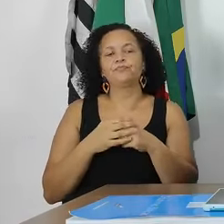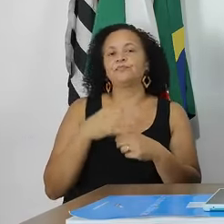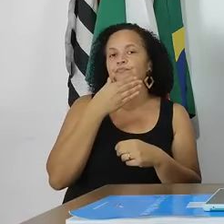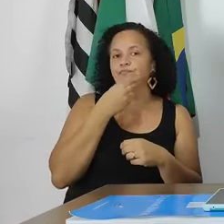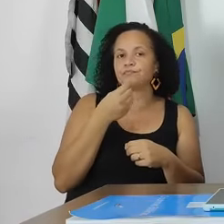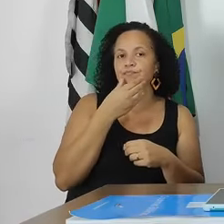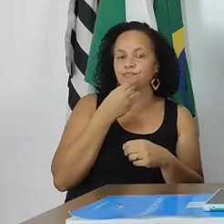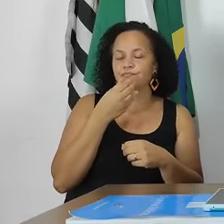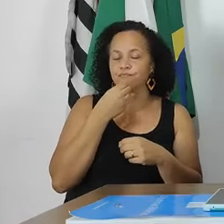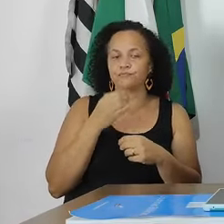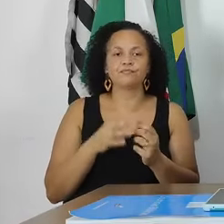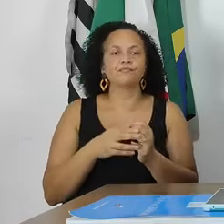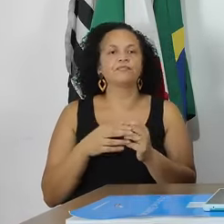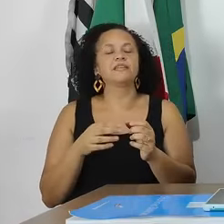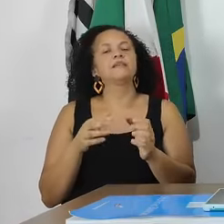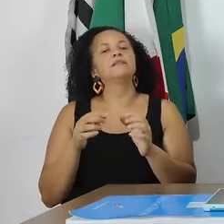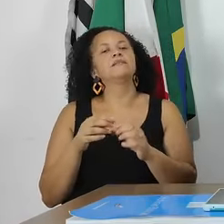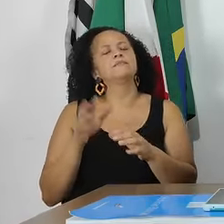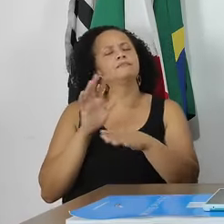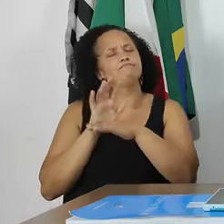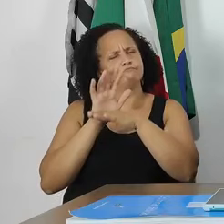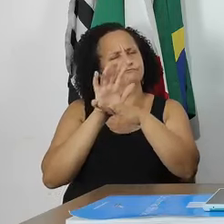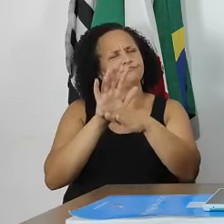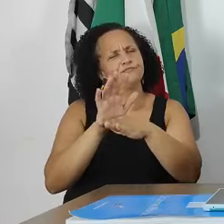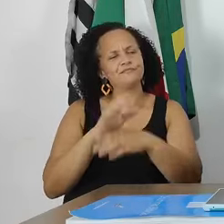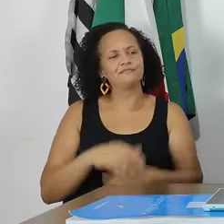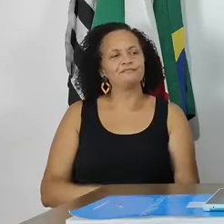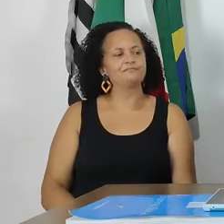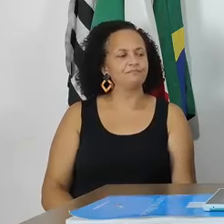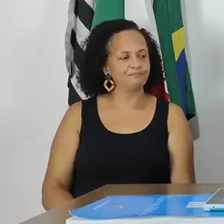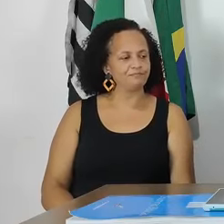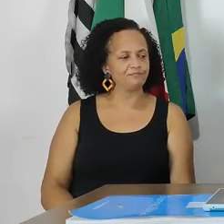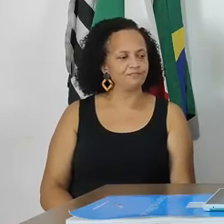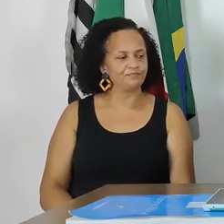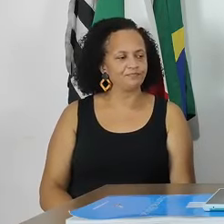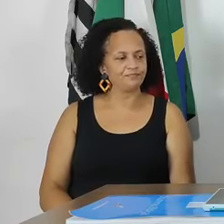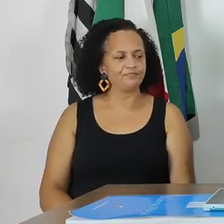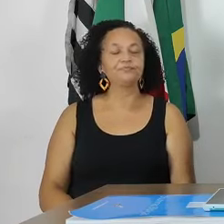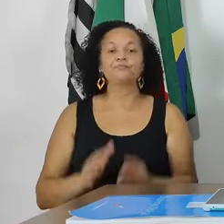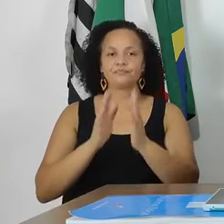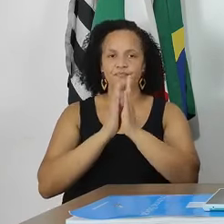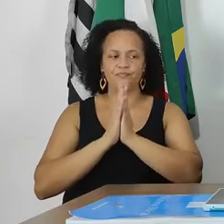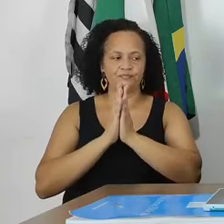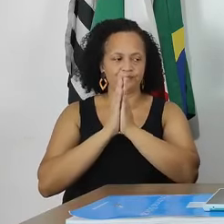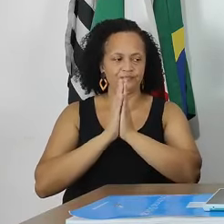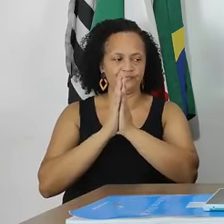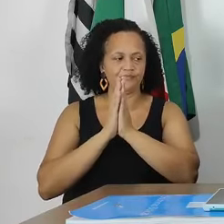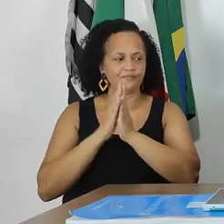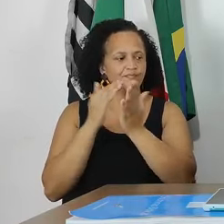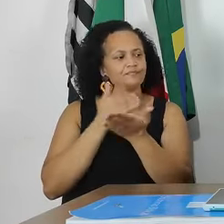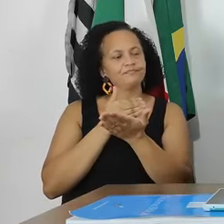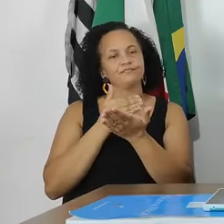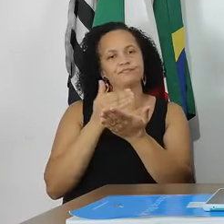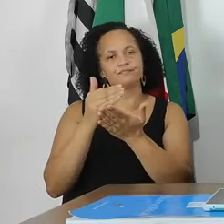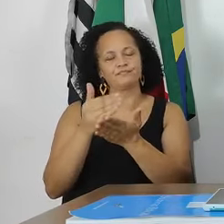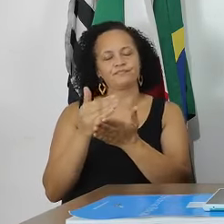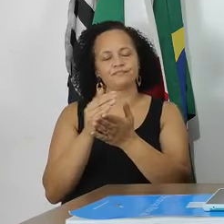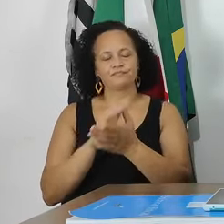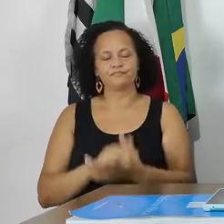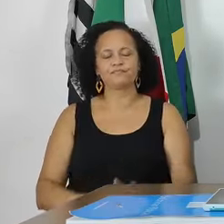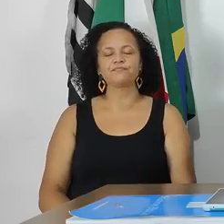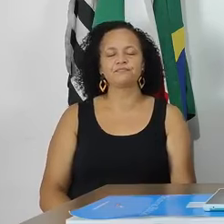Isaac, né? Eles fazem parte desse time aí. E vamos orar para a gente começar a ministrar a